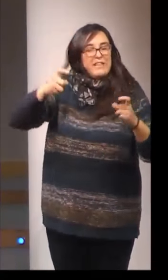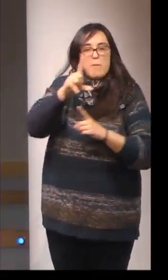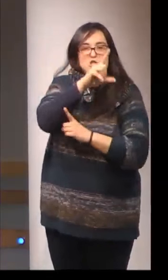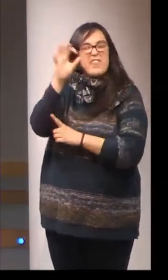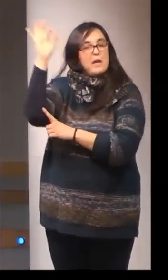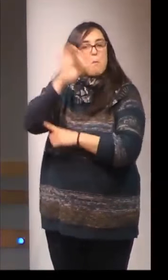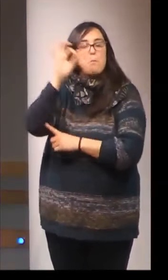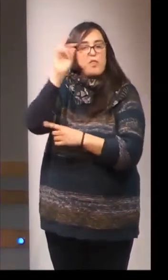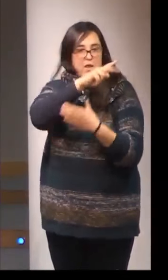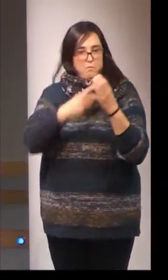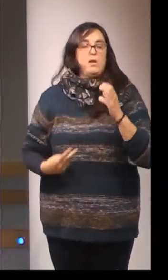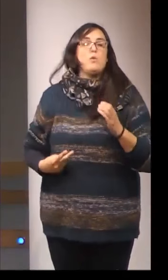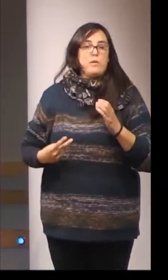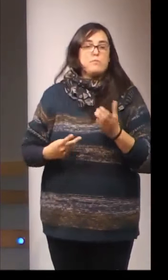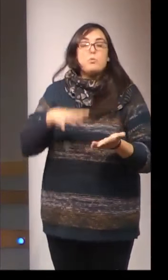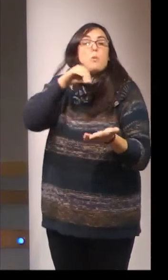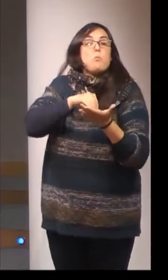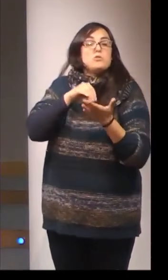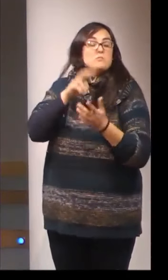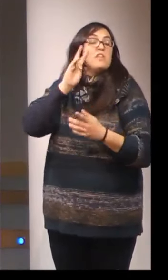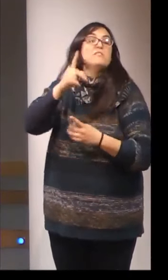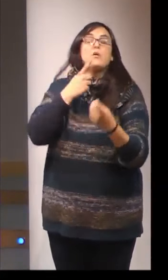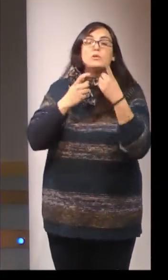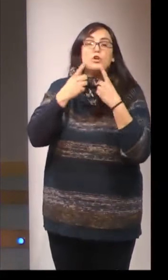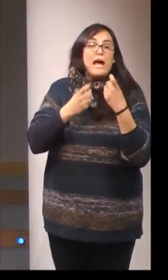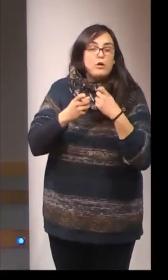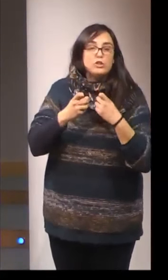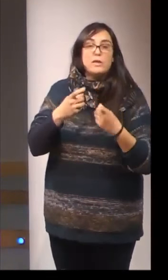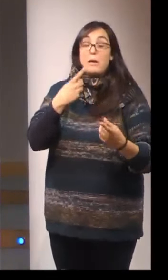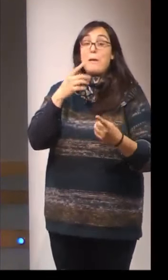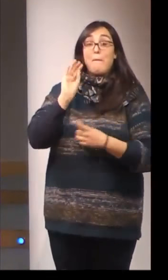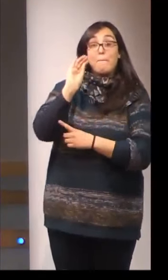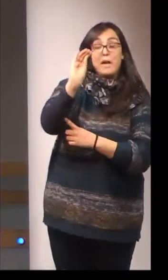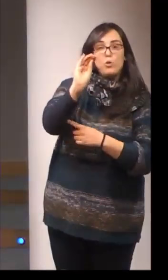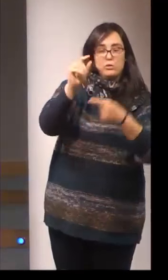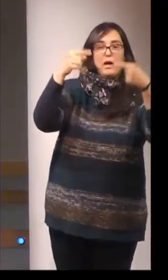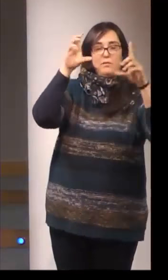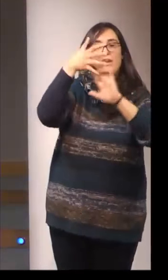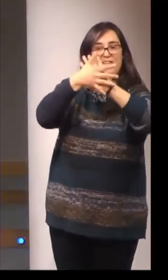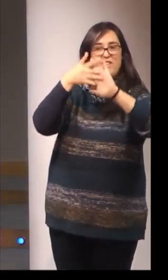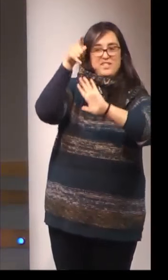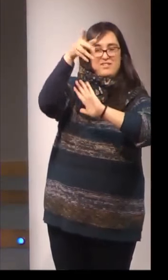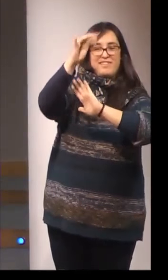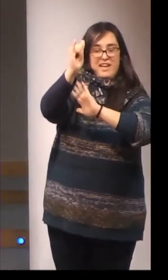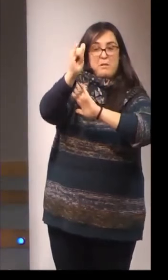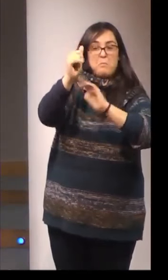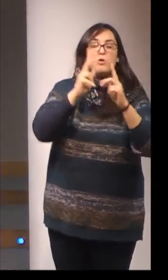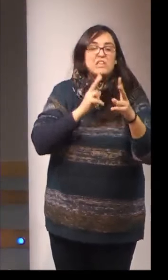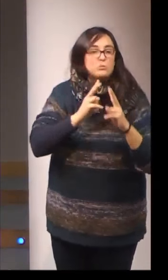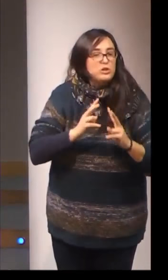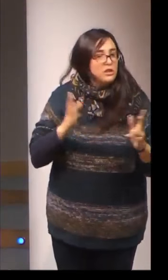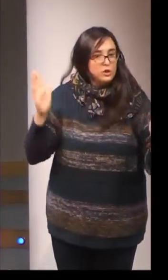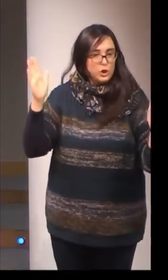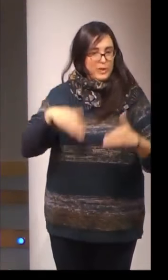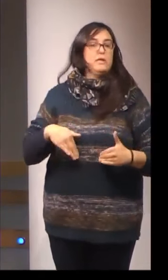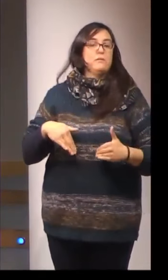Nosotros hemos intentado que estos cuestionarios sean efectivamente 100% bilingües y todas las preguntas que